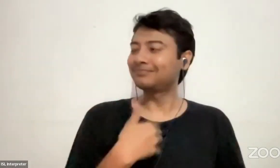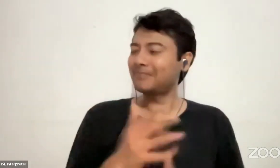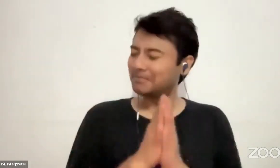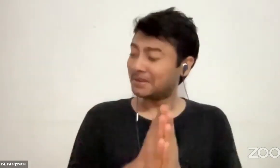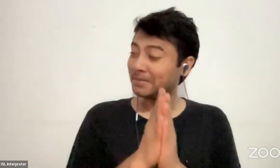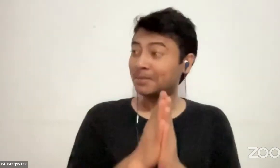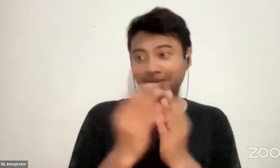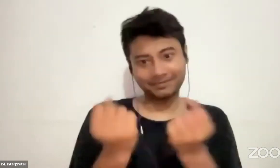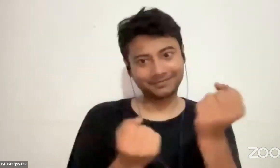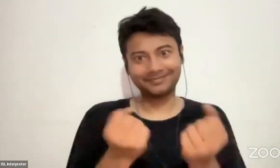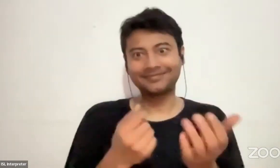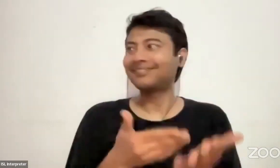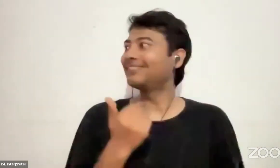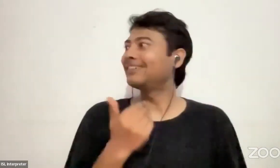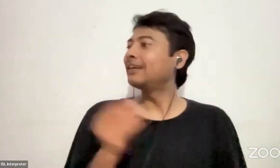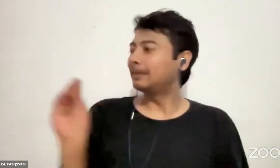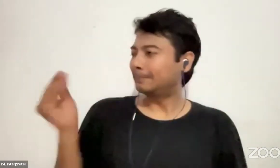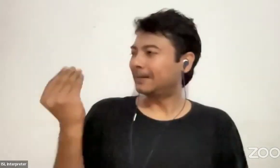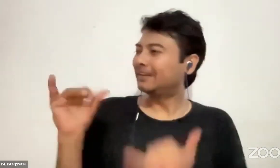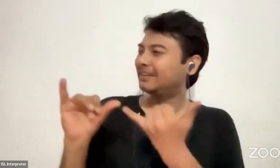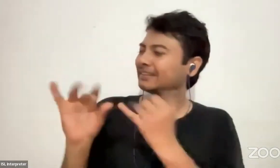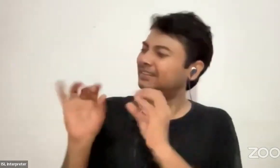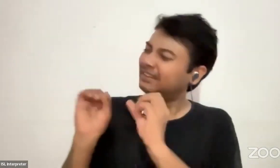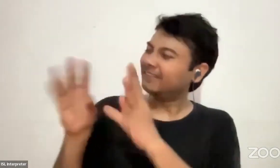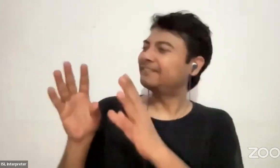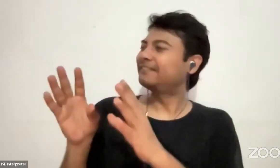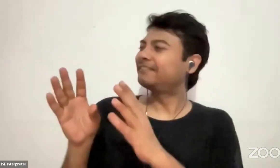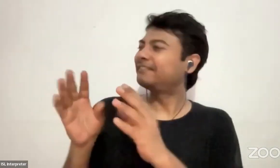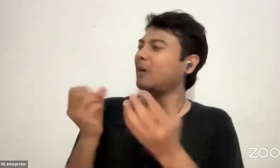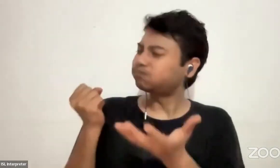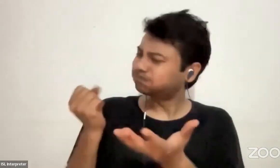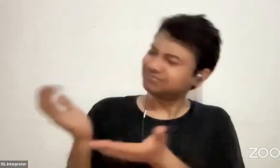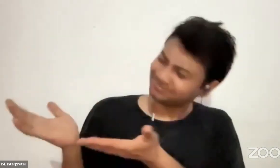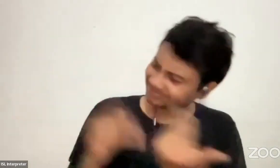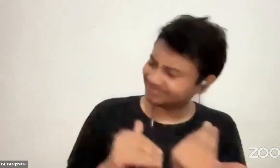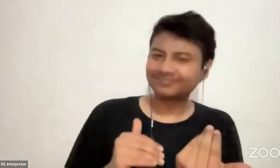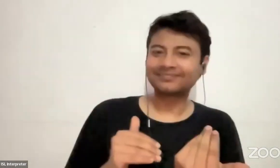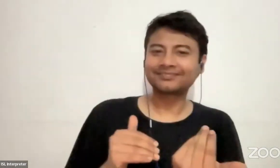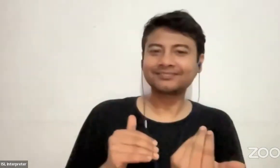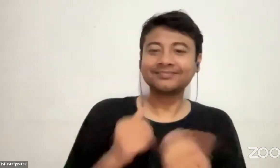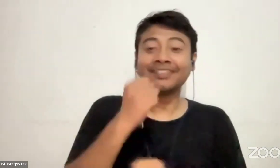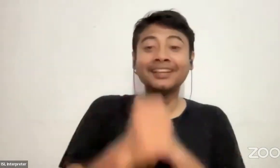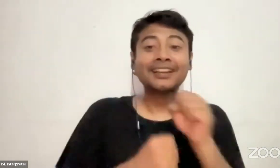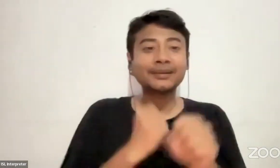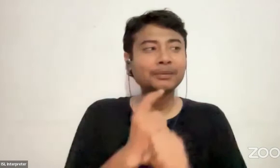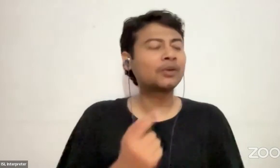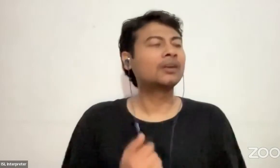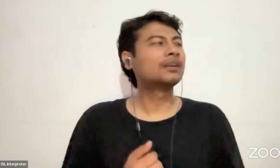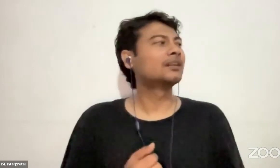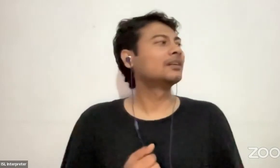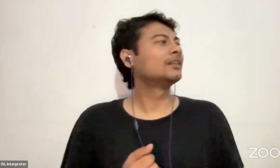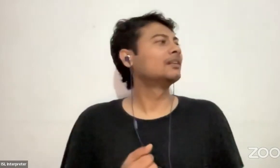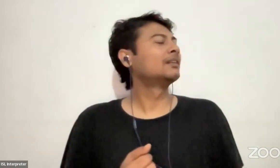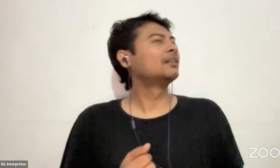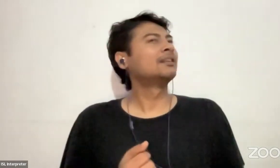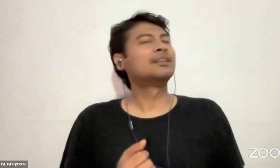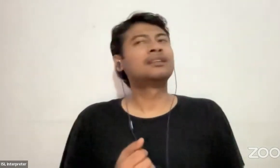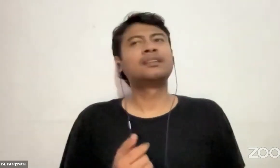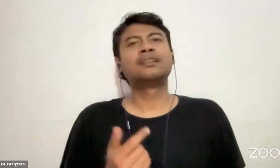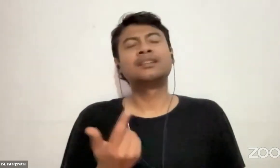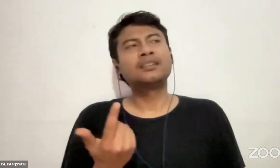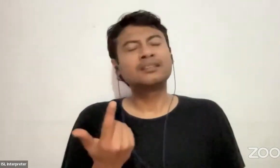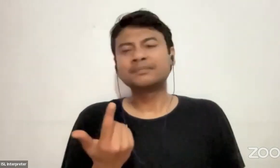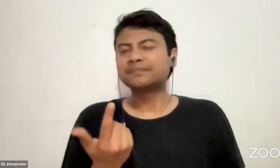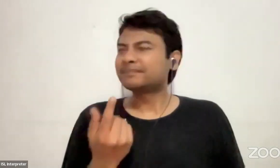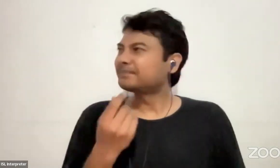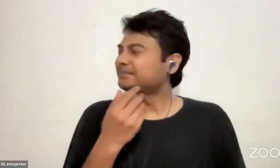तुम क्या करो तुम हमारे वाले भगवान की पूजा करो ना। तो गणेश प्रभु भी कहेंगे तो हाँ तो क्या दिक्कत है, मैं नाम तो ले ही रहा हूँ भगवान का,